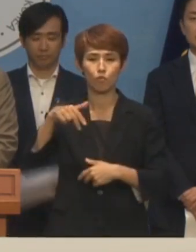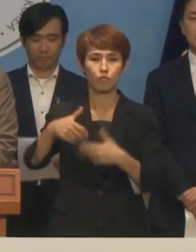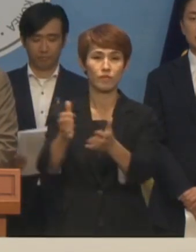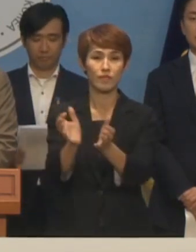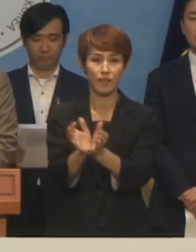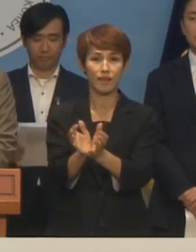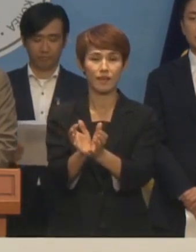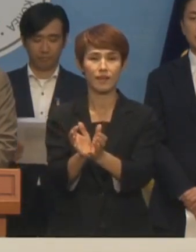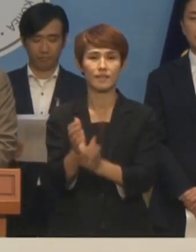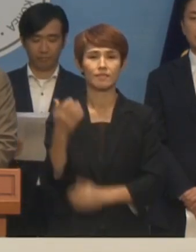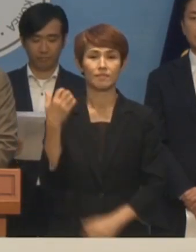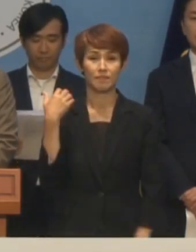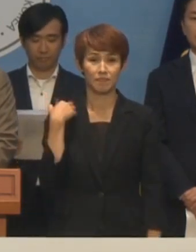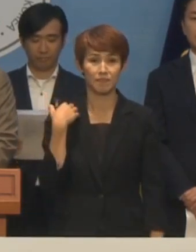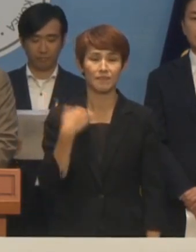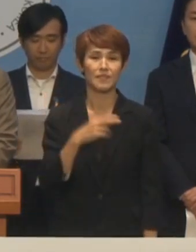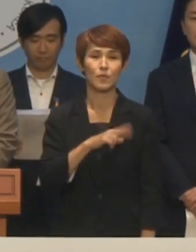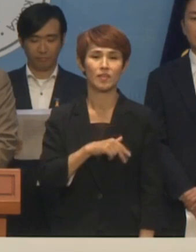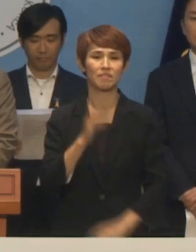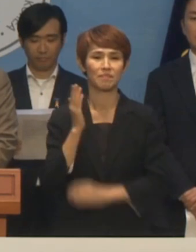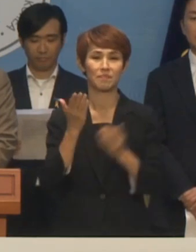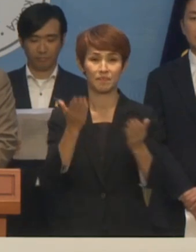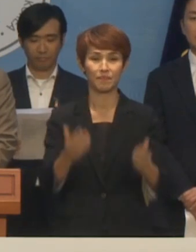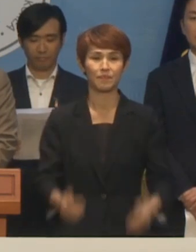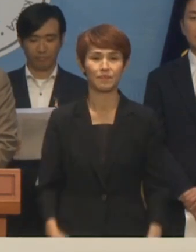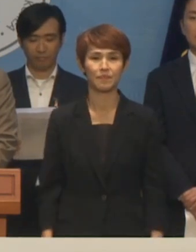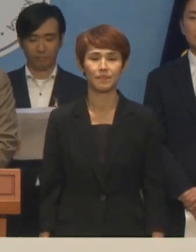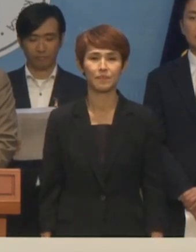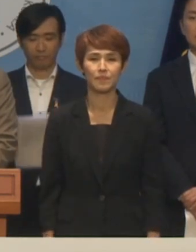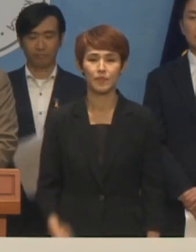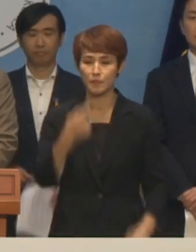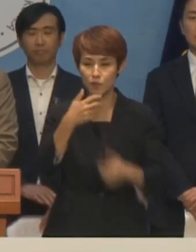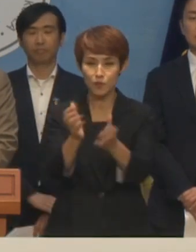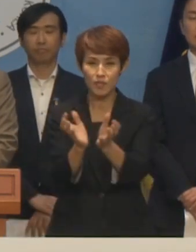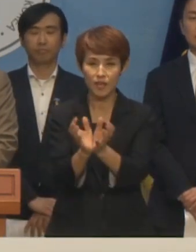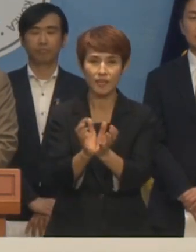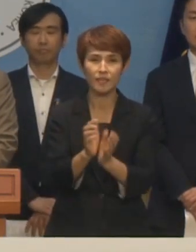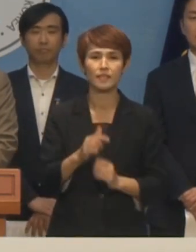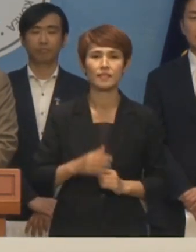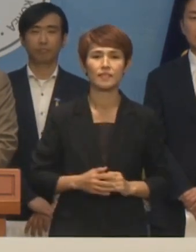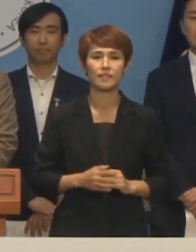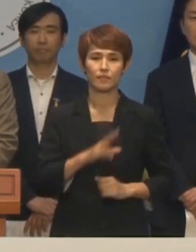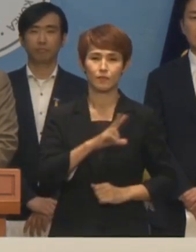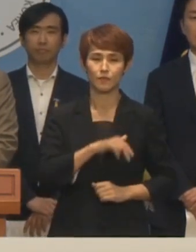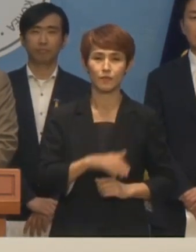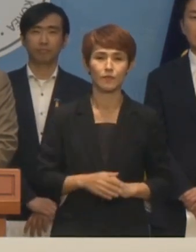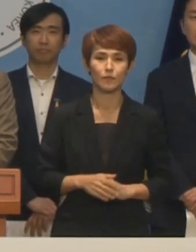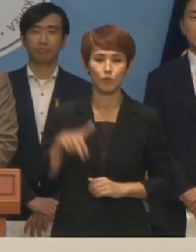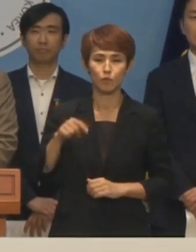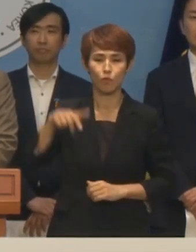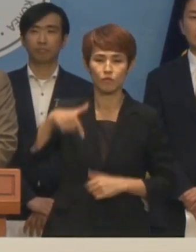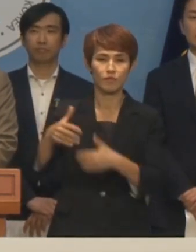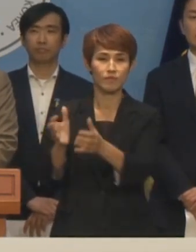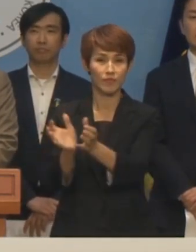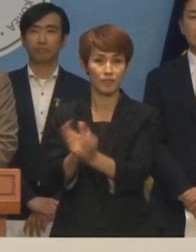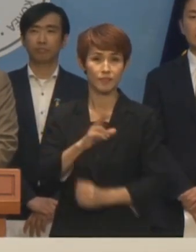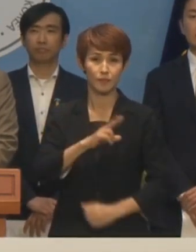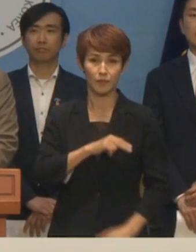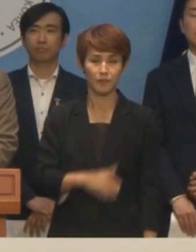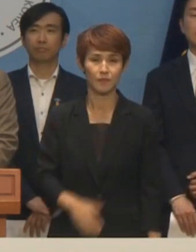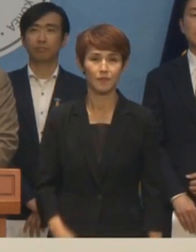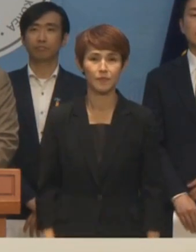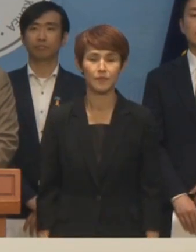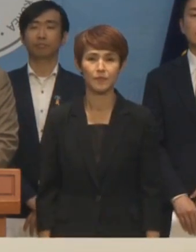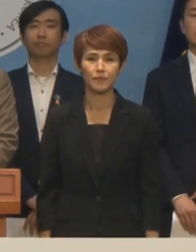대표 주최하시는 기자회견입니다. 그리고 더불어민주당 강선우, 전현희, 그리고 조국혁신당 김선민, 이혜민,